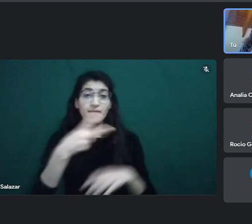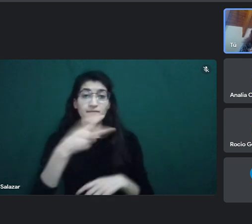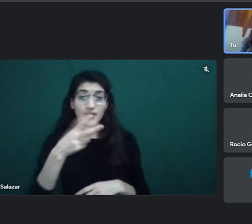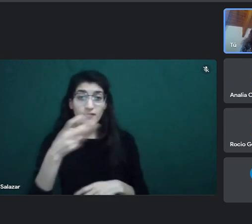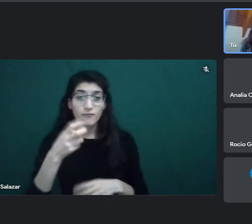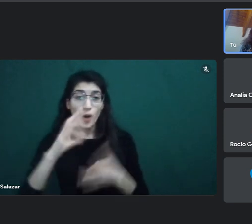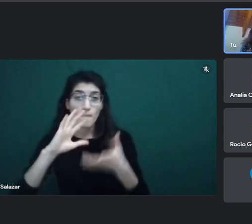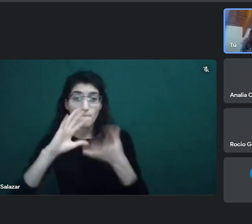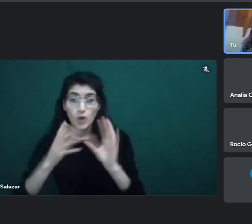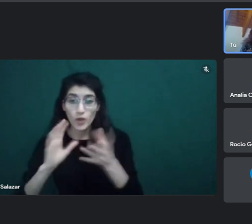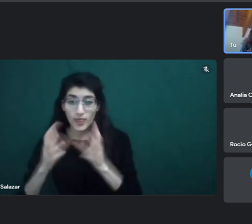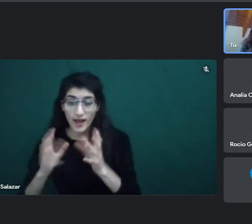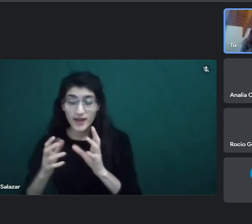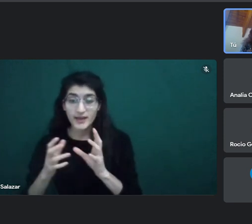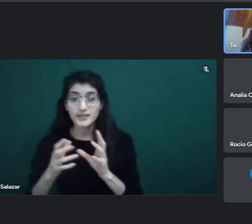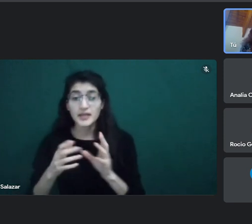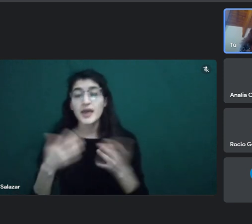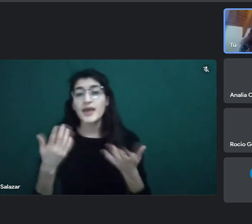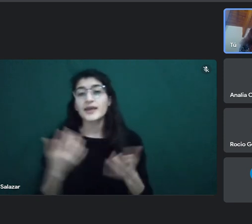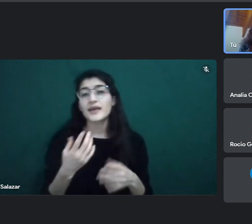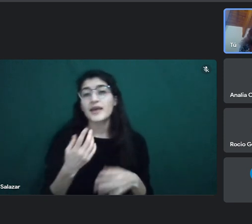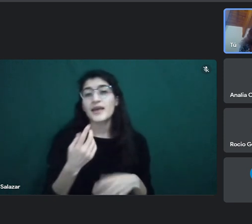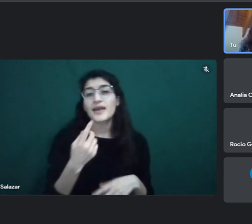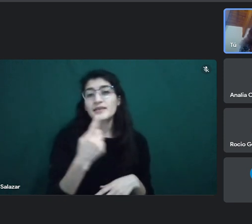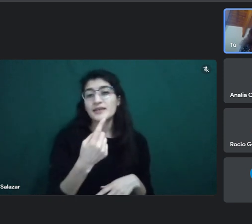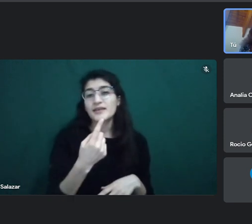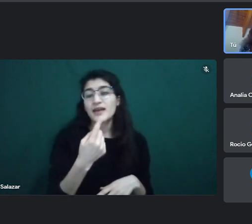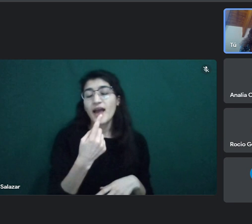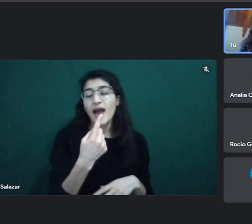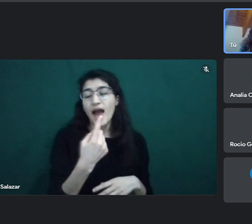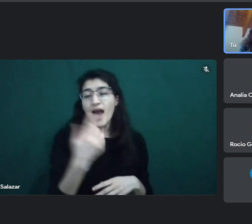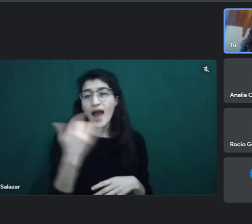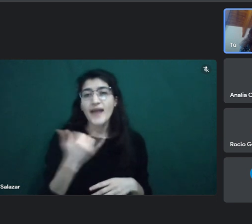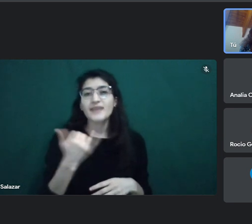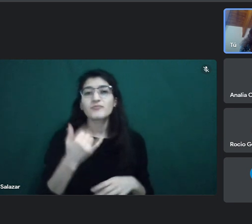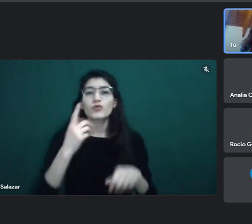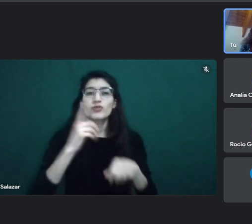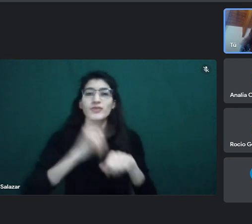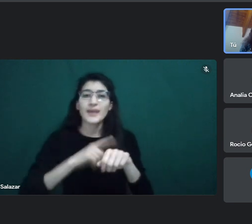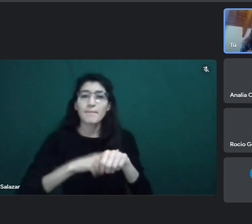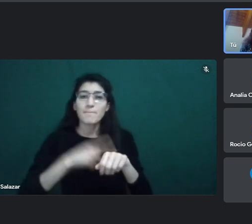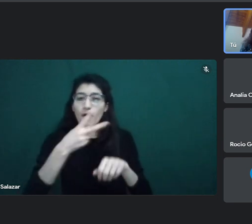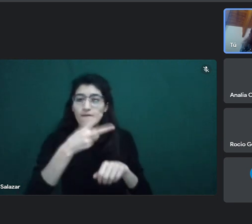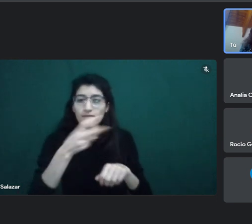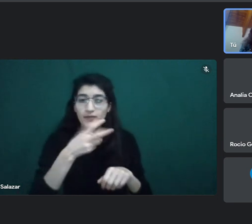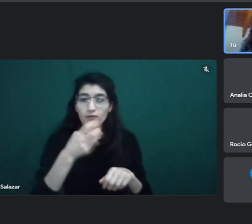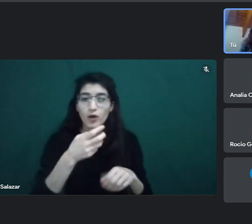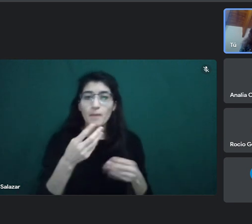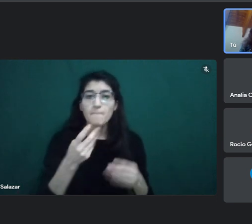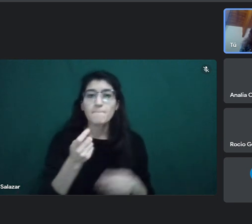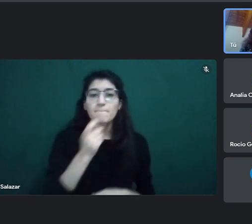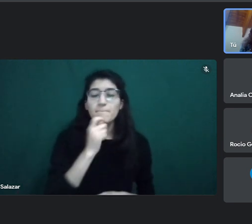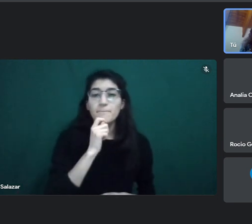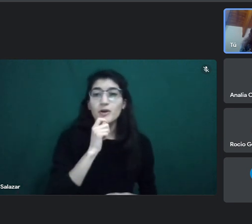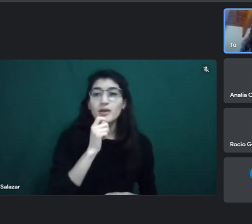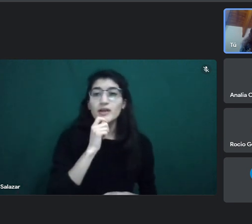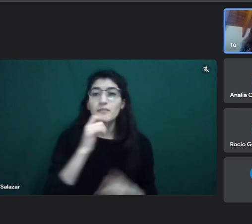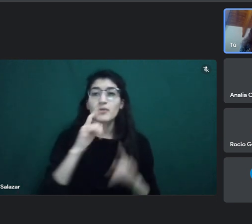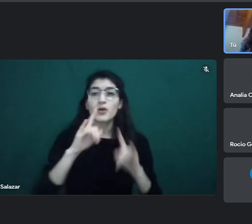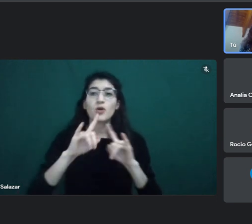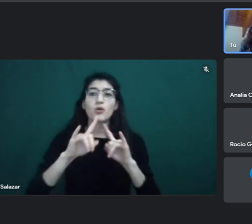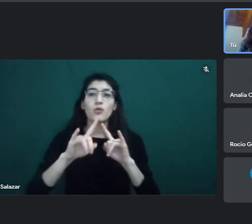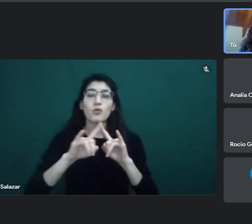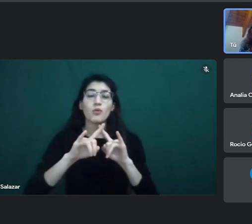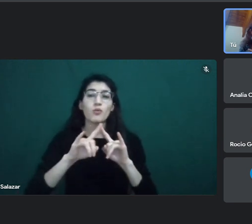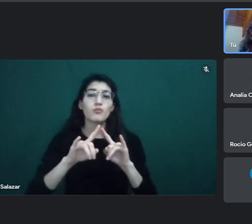un tiempo verbal. Por ejemplo, will es siempre futuro. Would es siempre condicional. Can y